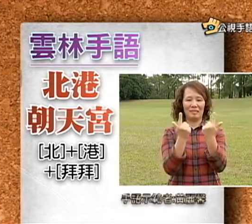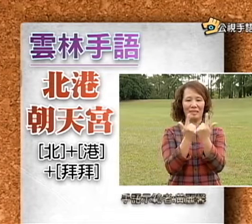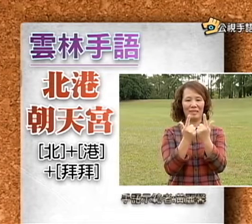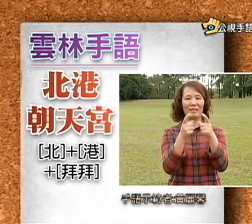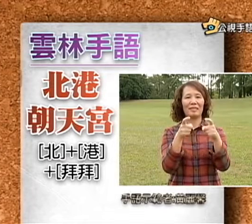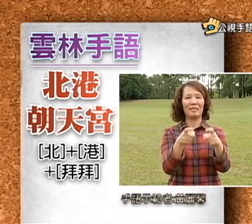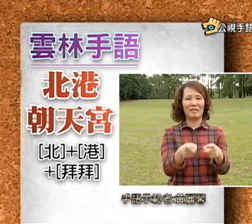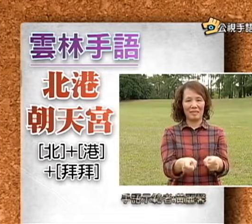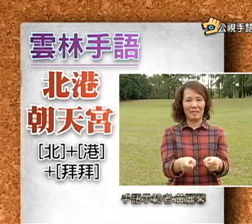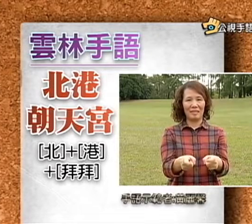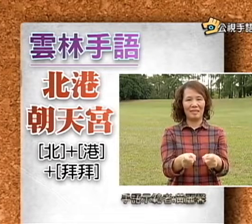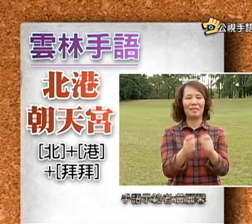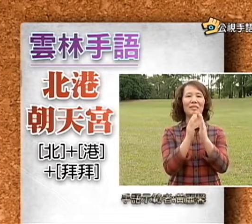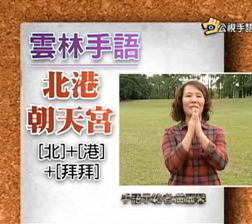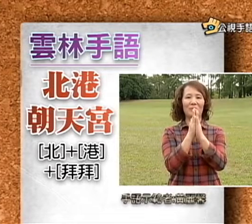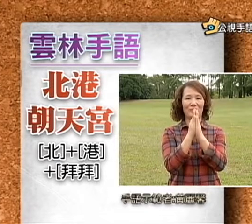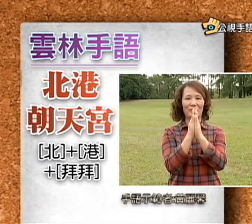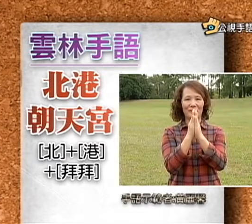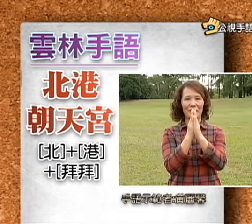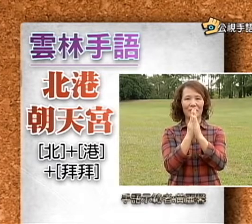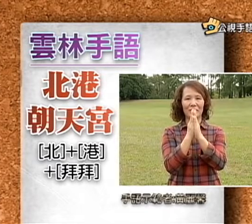北港拜拜。